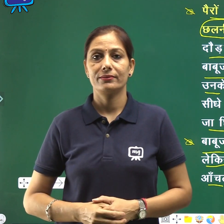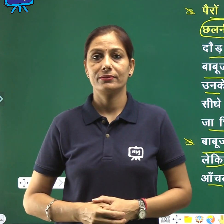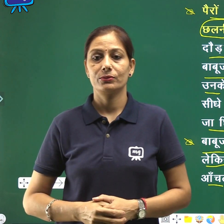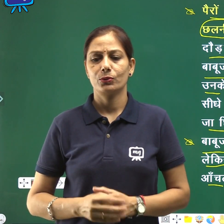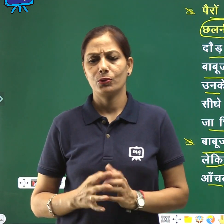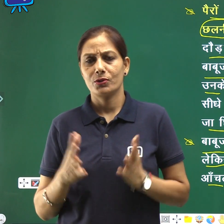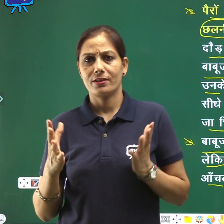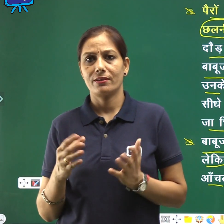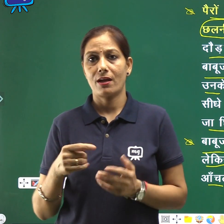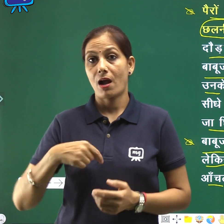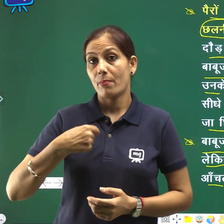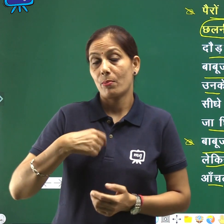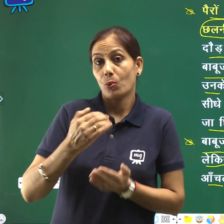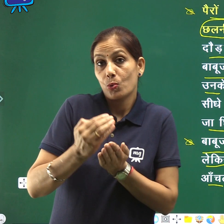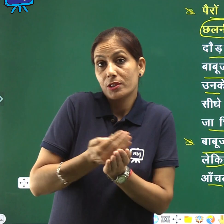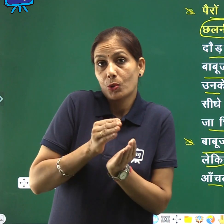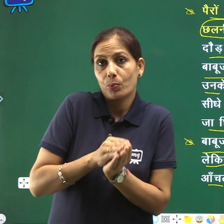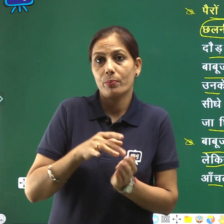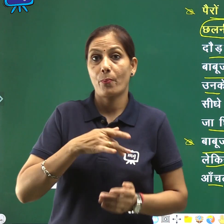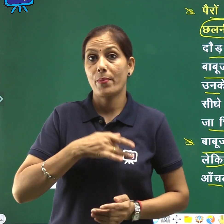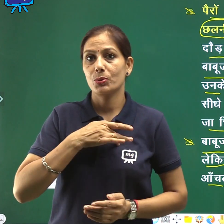ज्यादा सुरक्षा महसूस की।